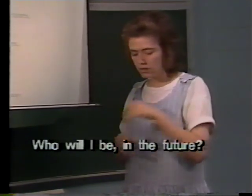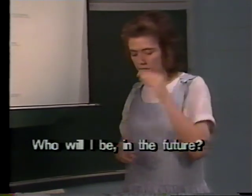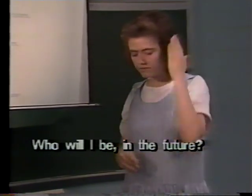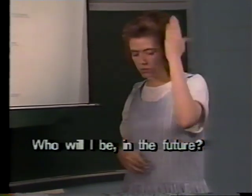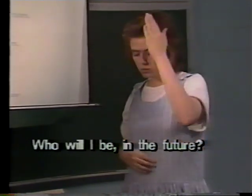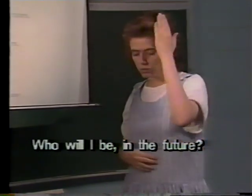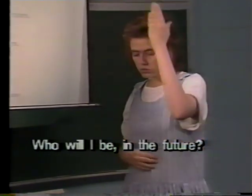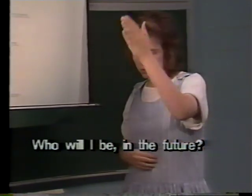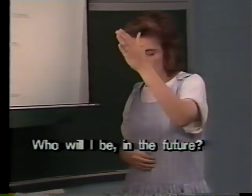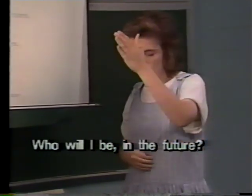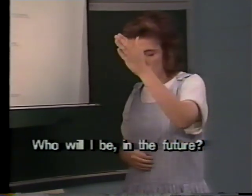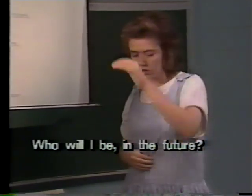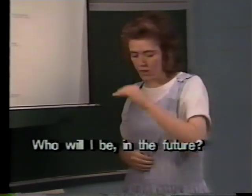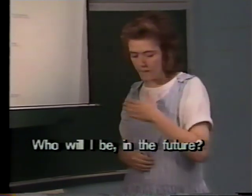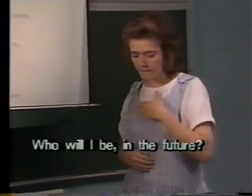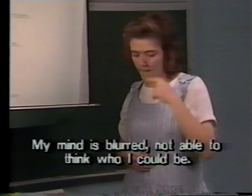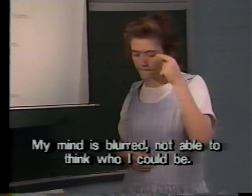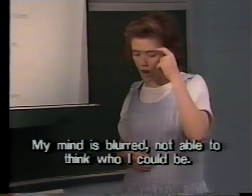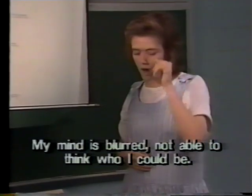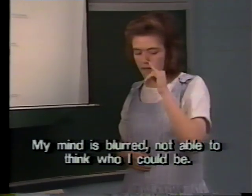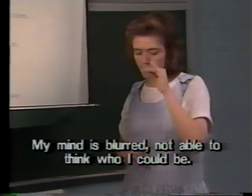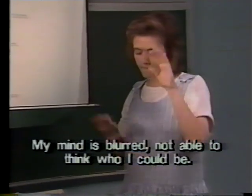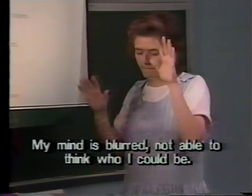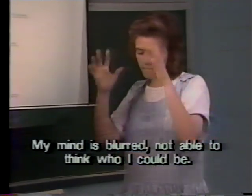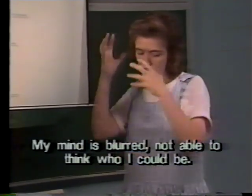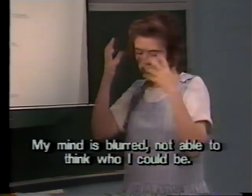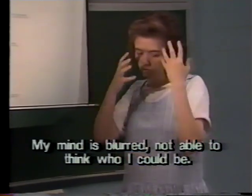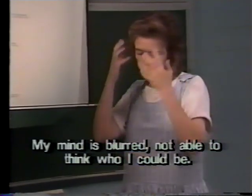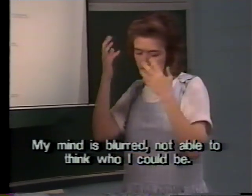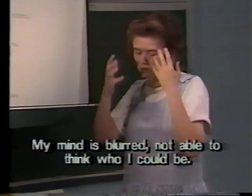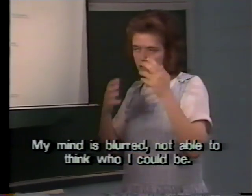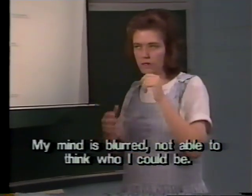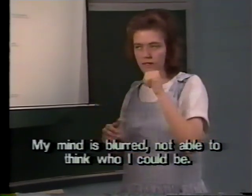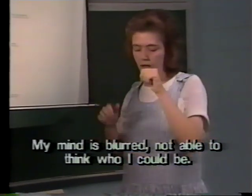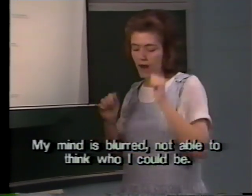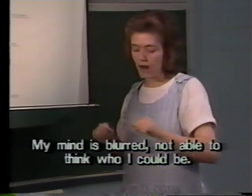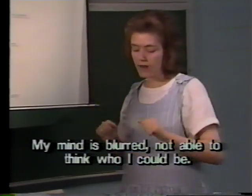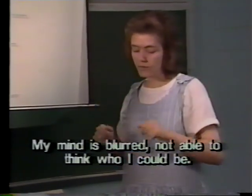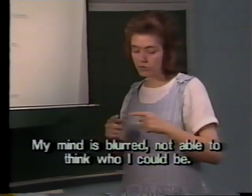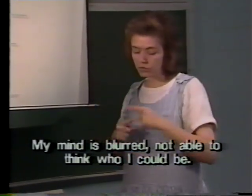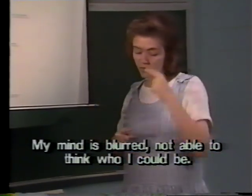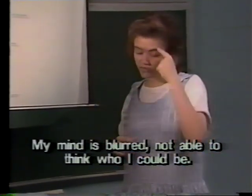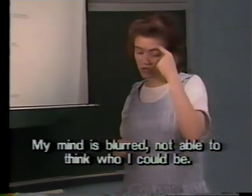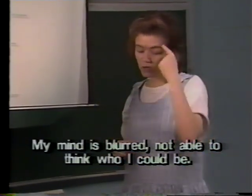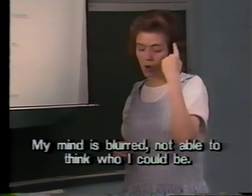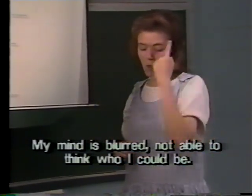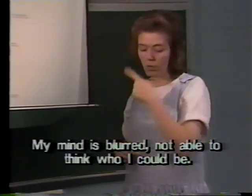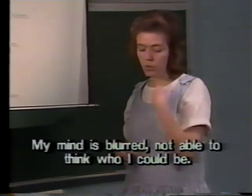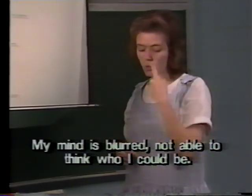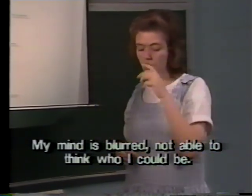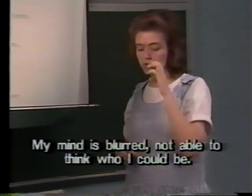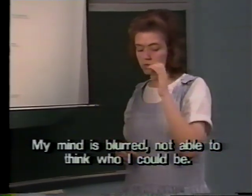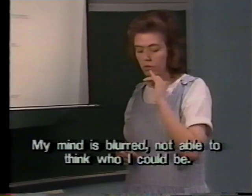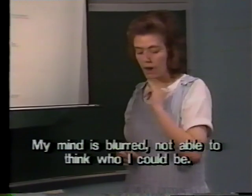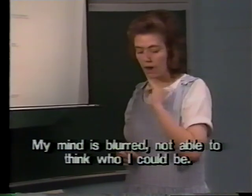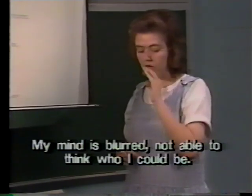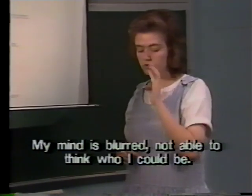cái phương mà man phương là hay bằng cái tí hàng